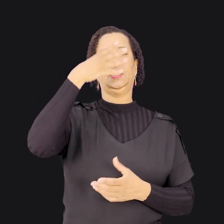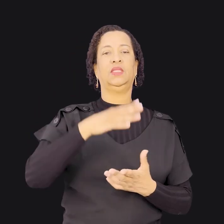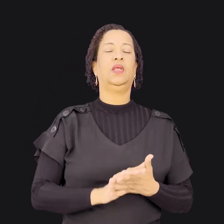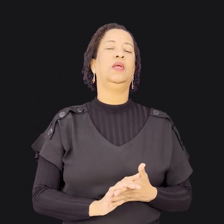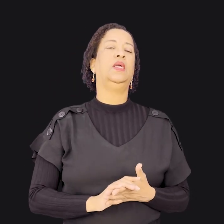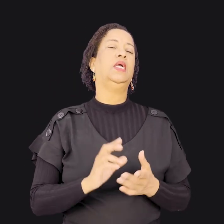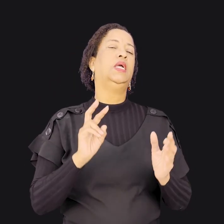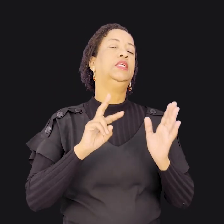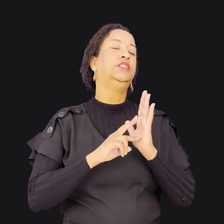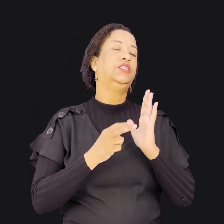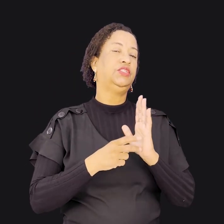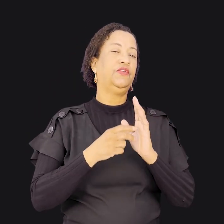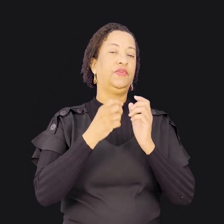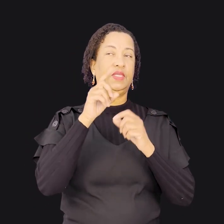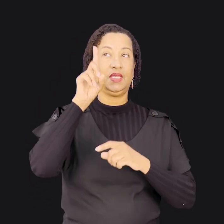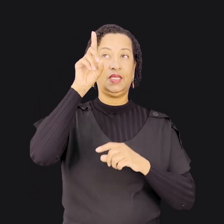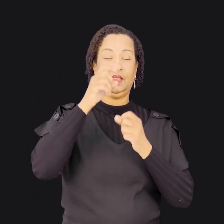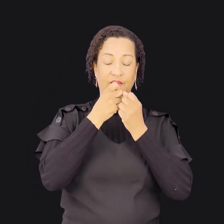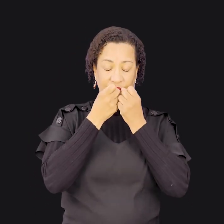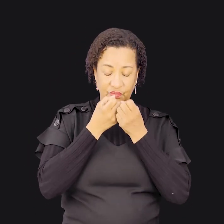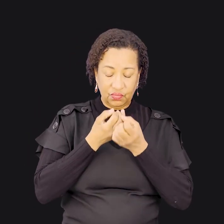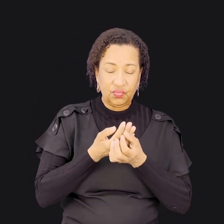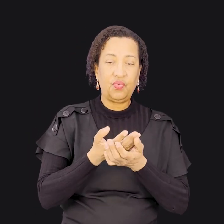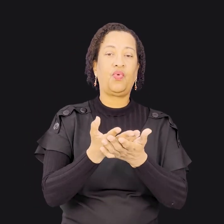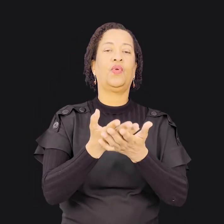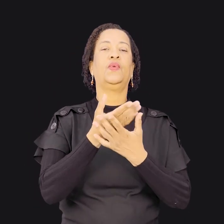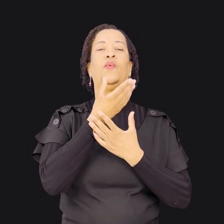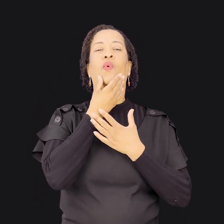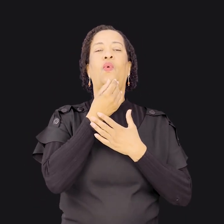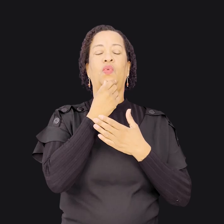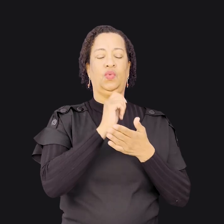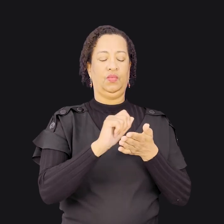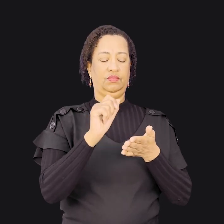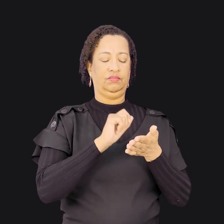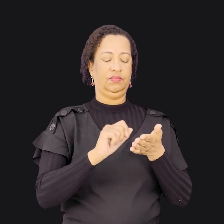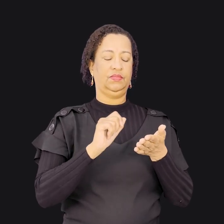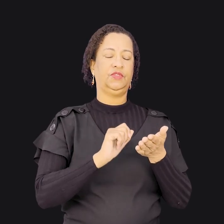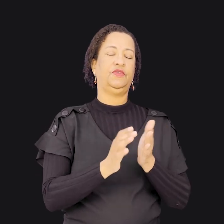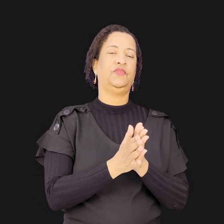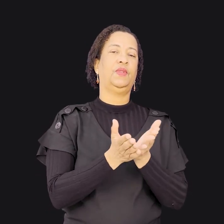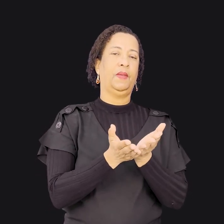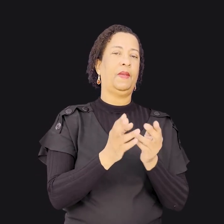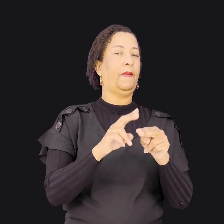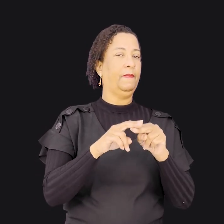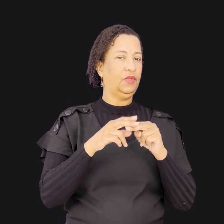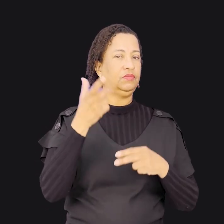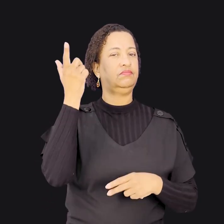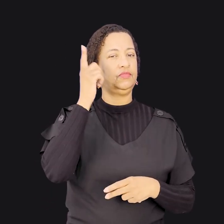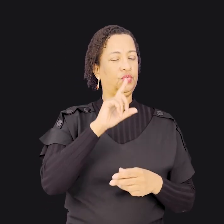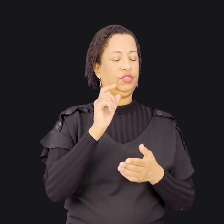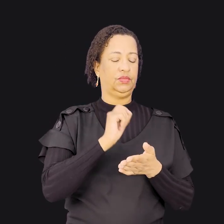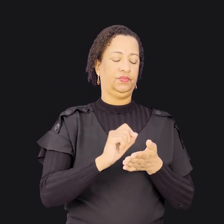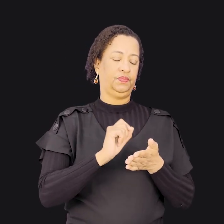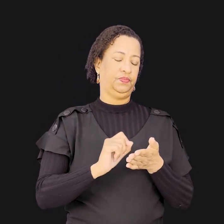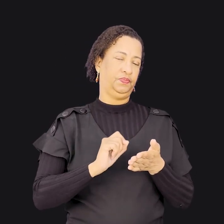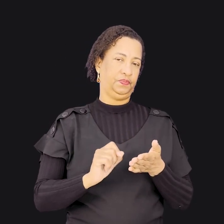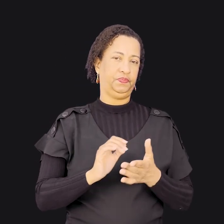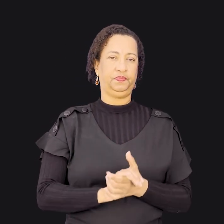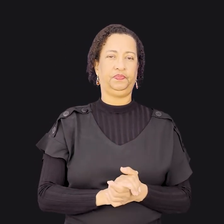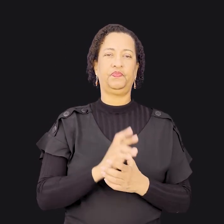significa soprado por Deus. Deus soprou nestes homens que escreveram a Bíblia e só por isso eles conseguiram escrever.